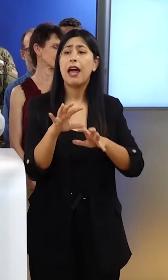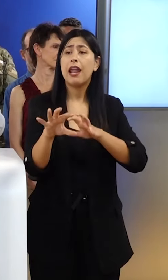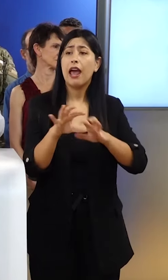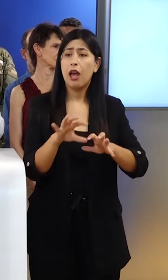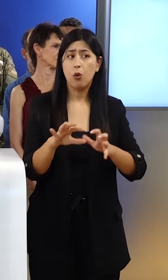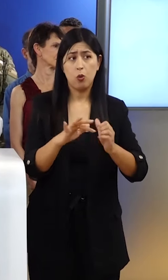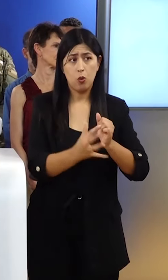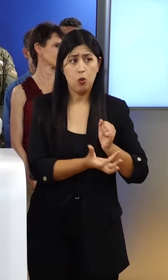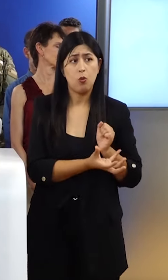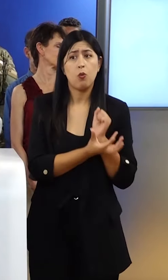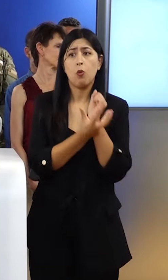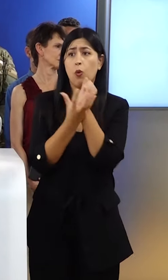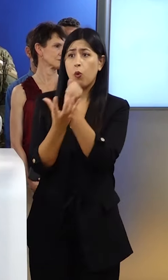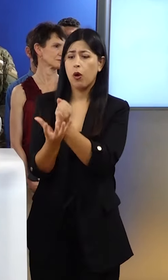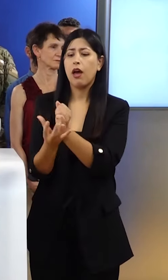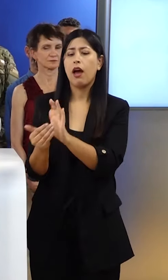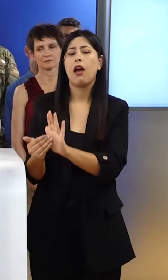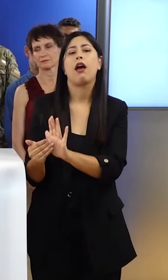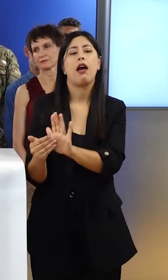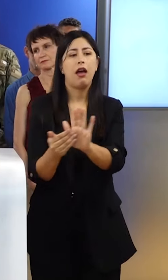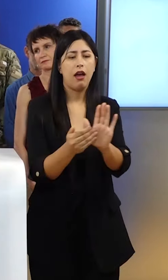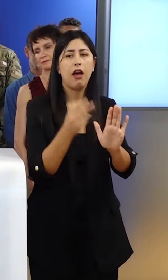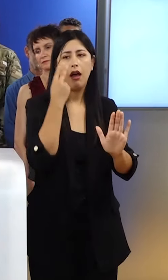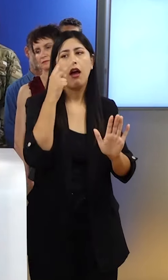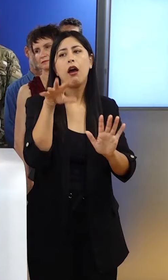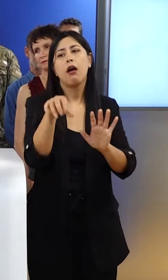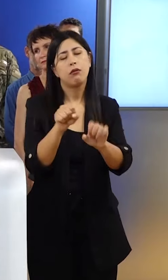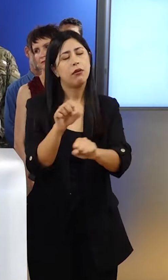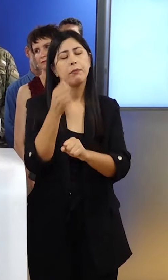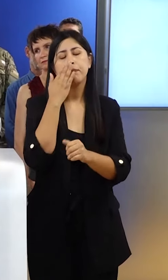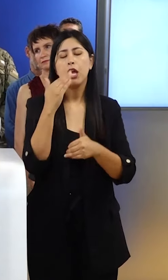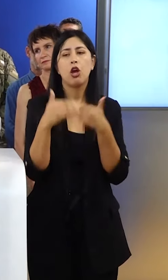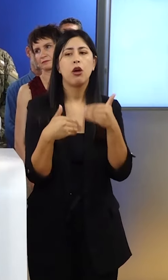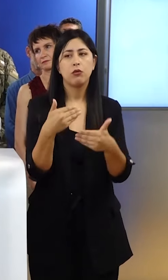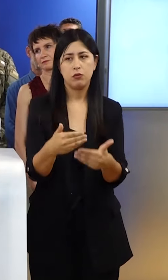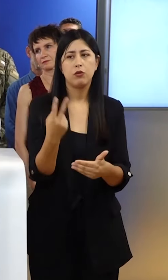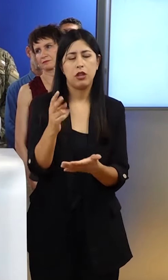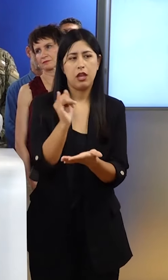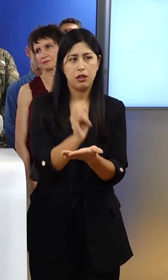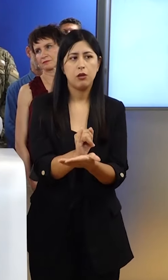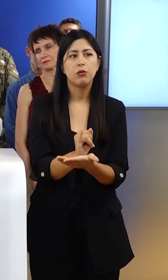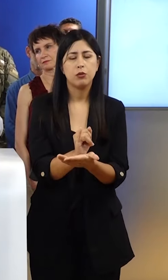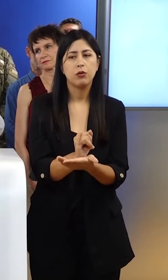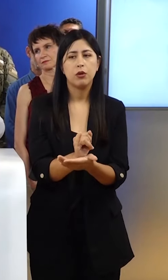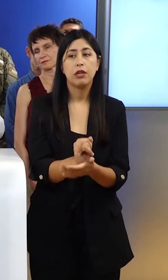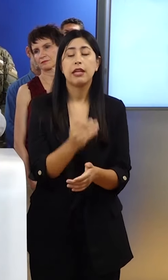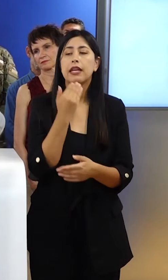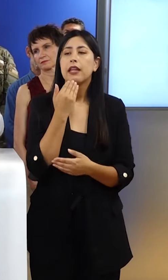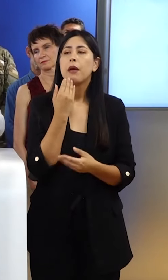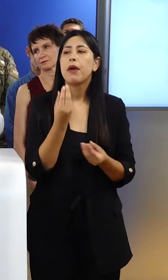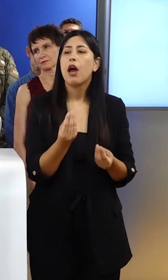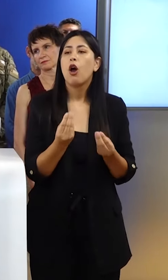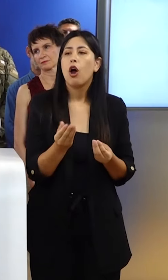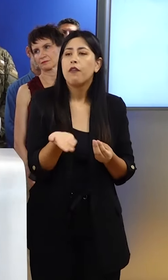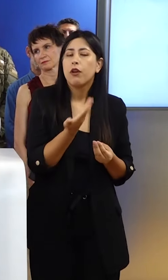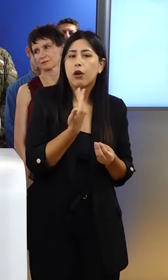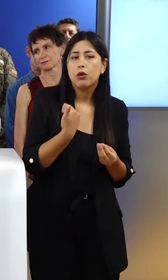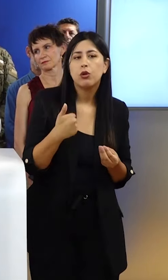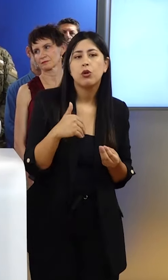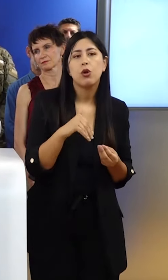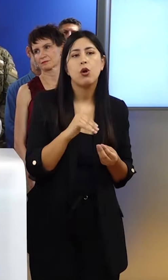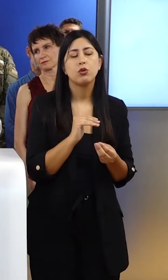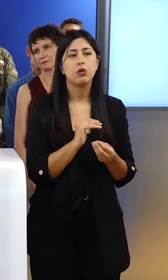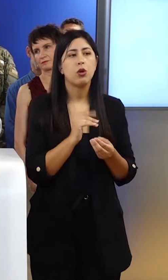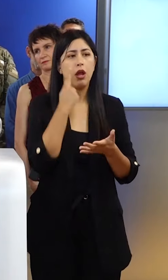aportado se han visto reflejados en la capacidad operativa de la institución Y por supuesto vamos a seguir